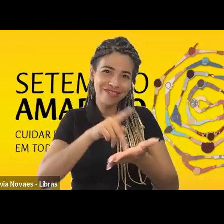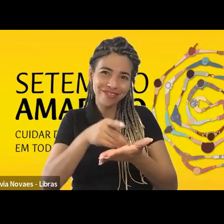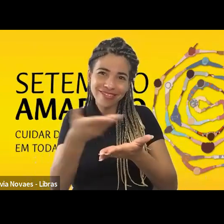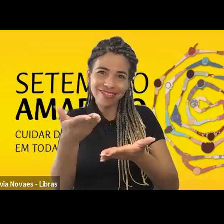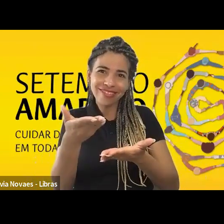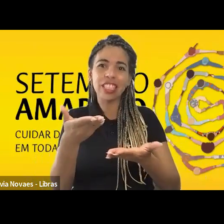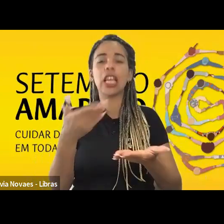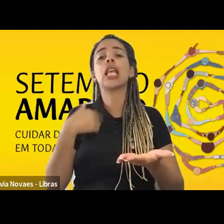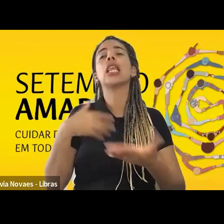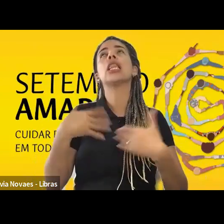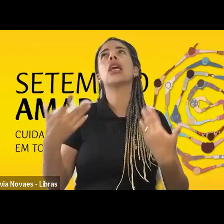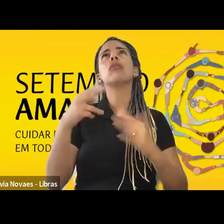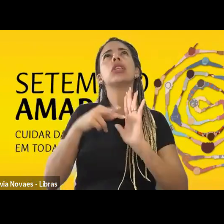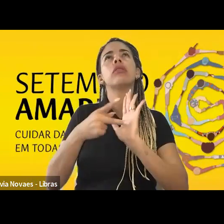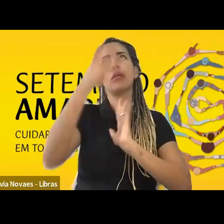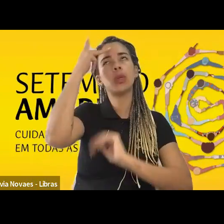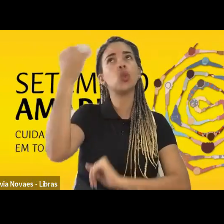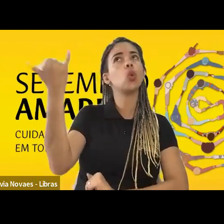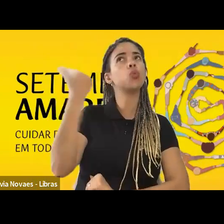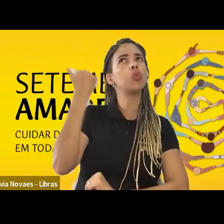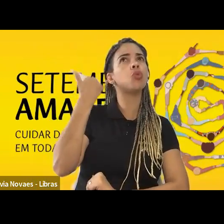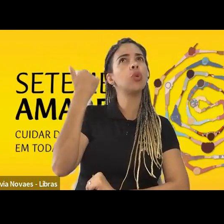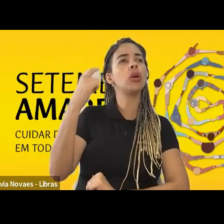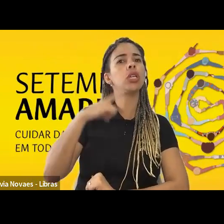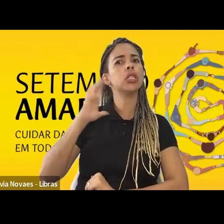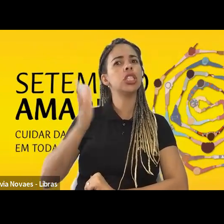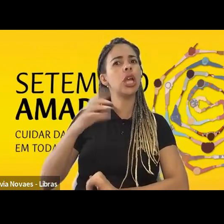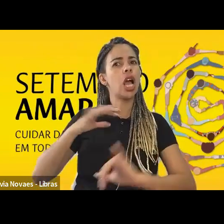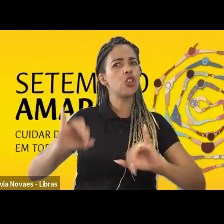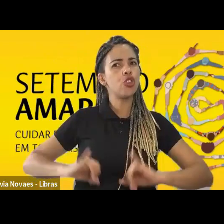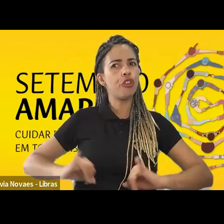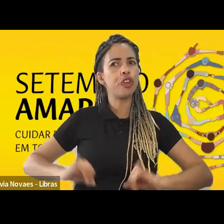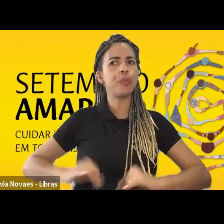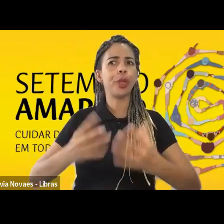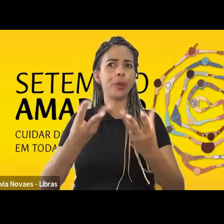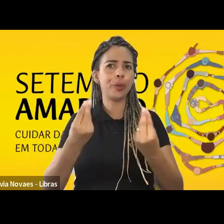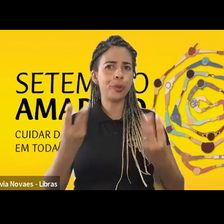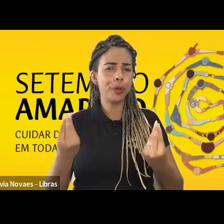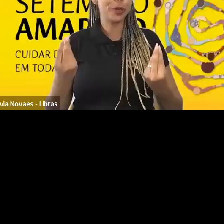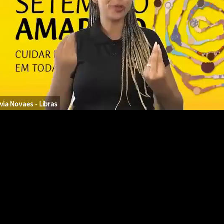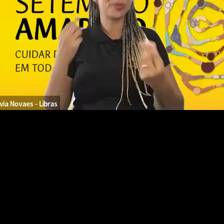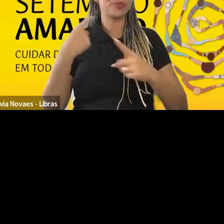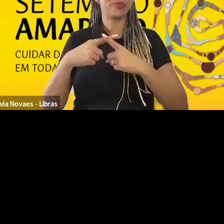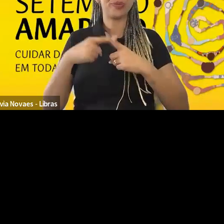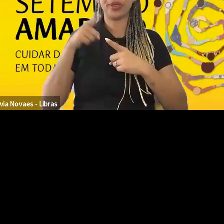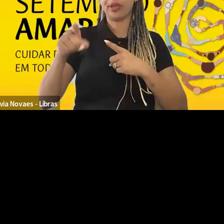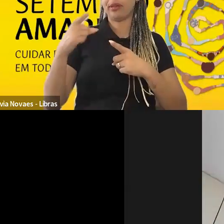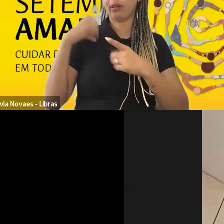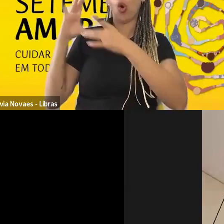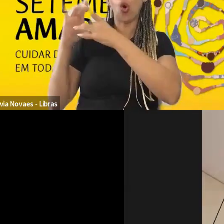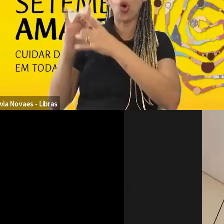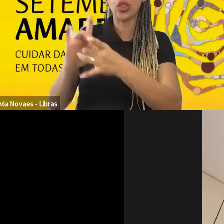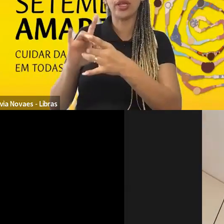está dizendo para um sujeito que está em grande sofrimento, primeiro que ele vive essa moratória, segundo porque é um sujeito que